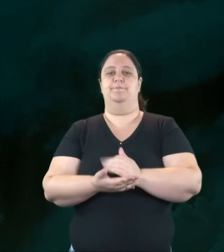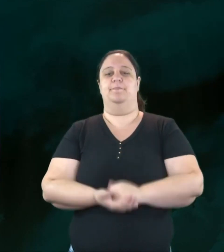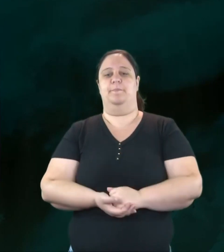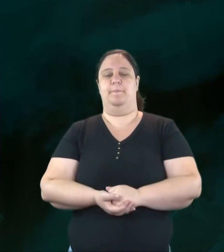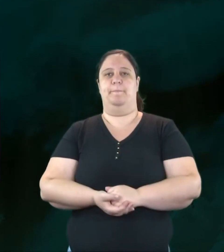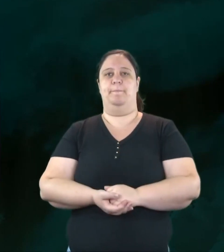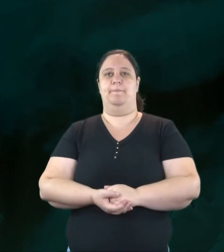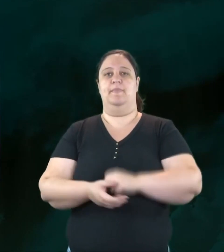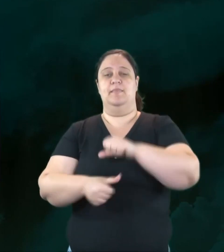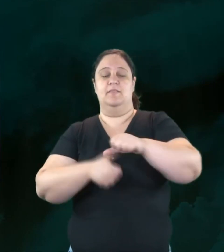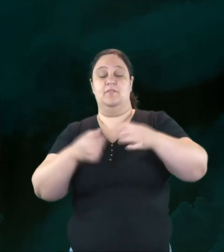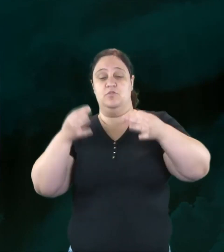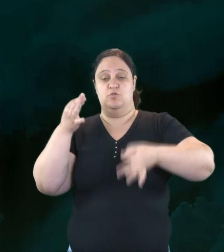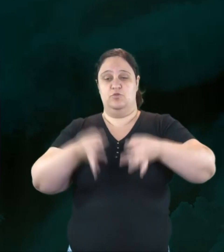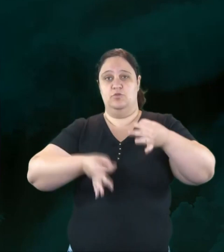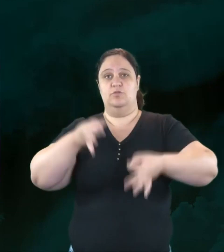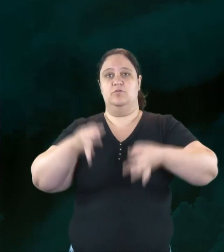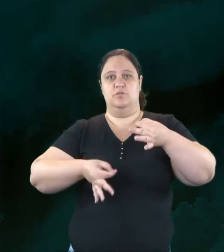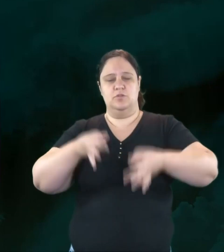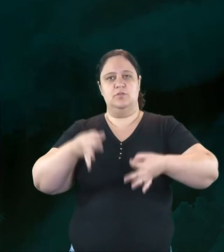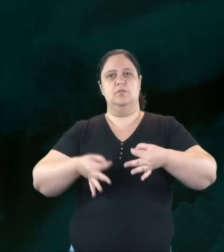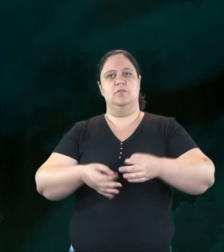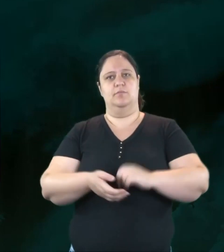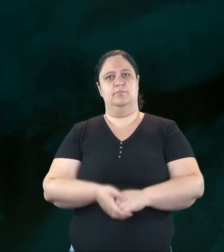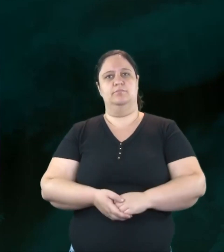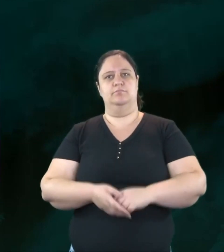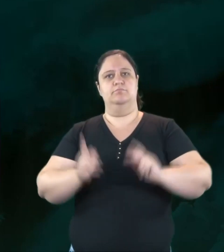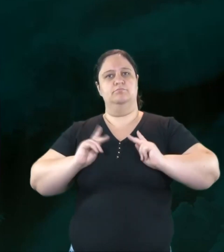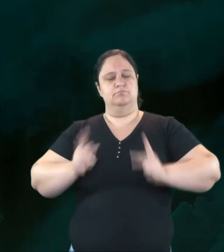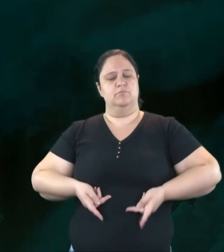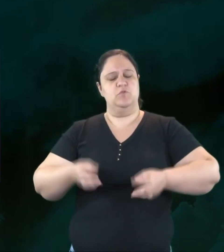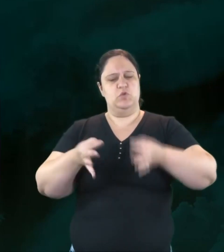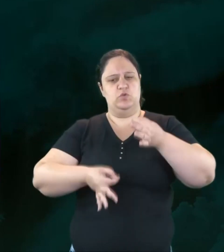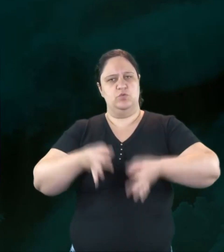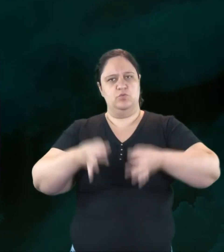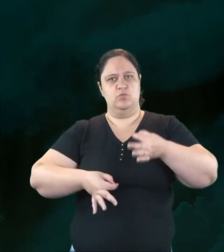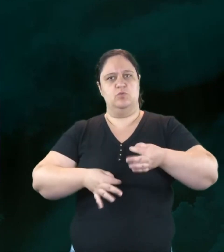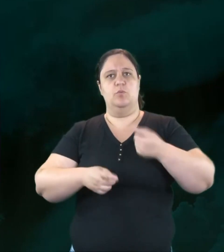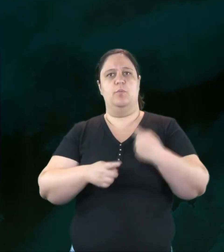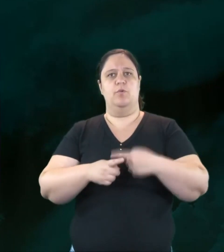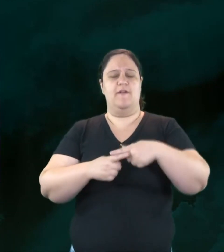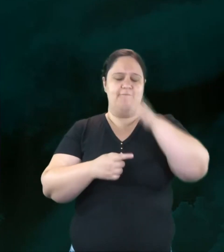por justiça. Ele se tornou homem justo por causa da fé.